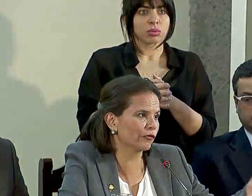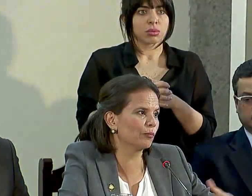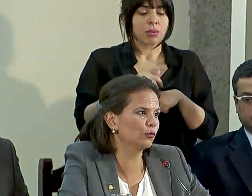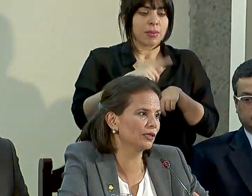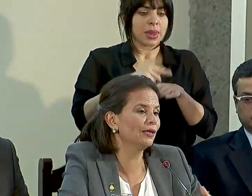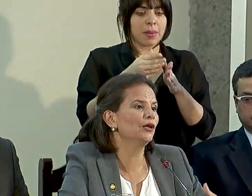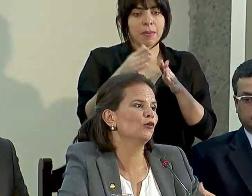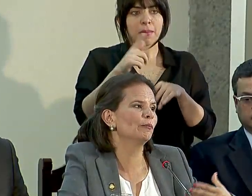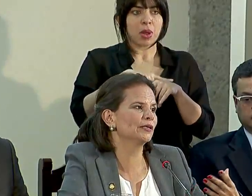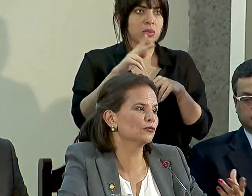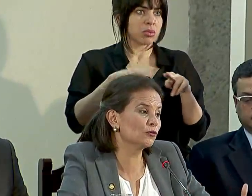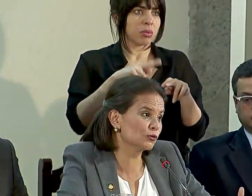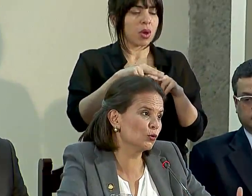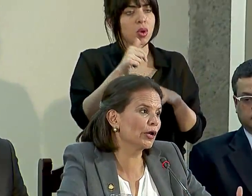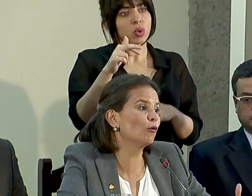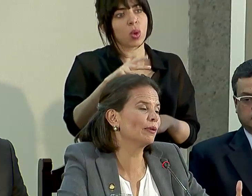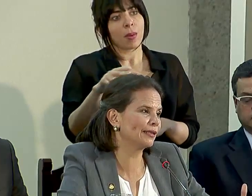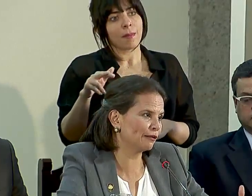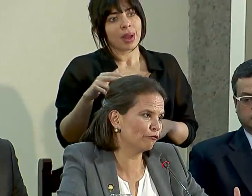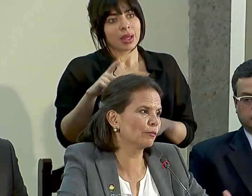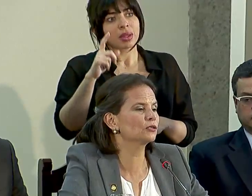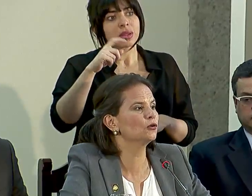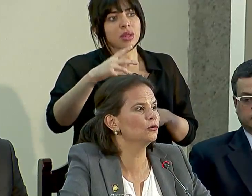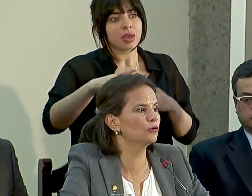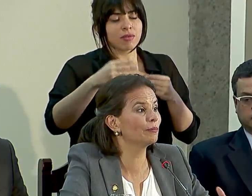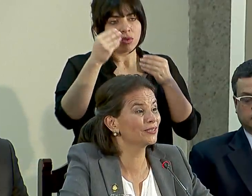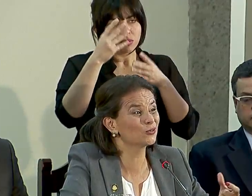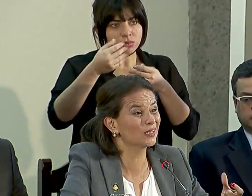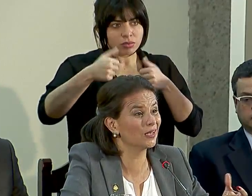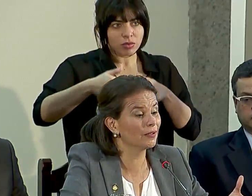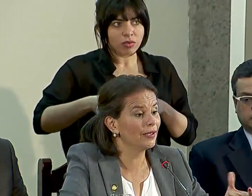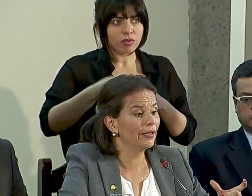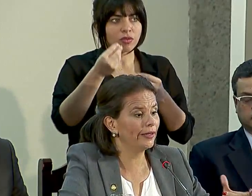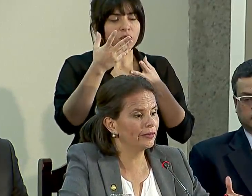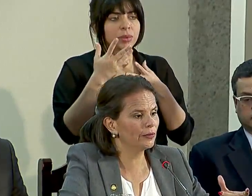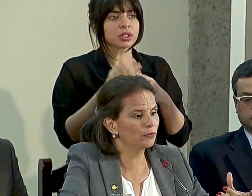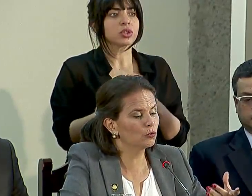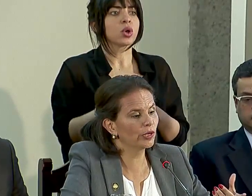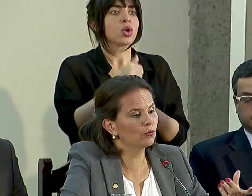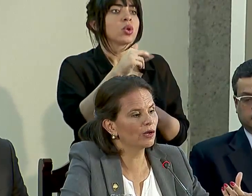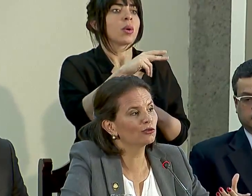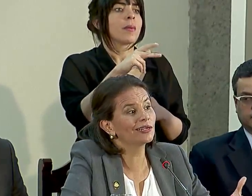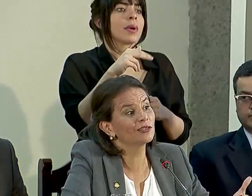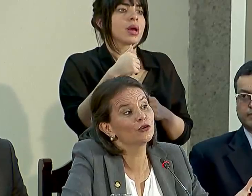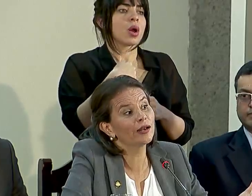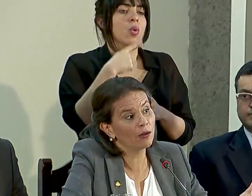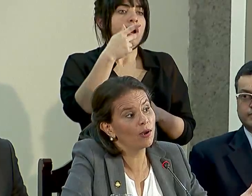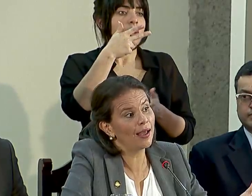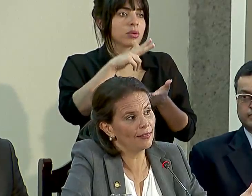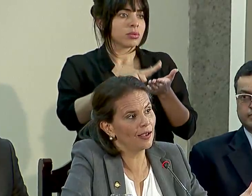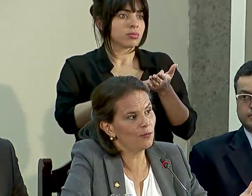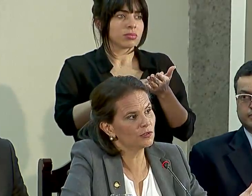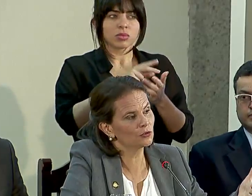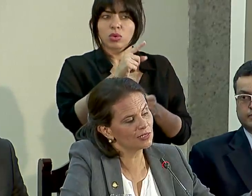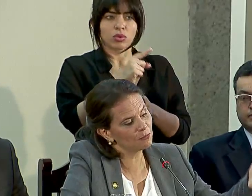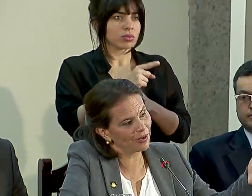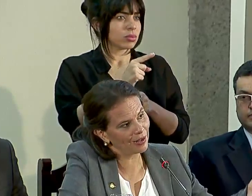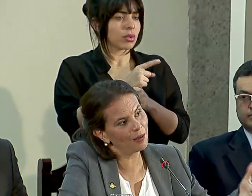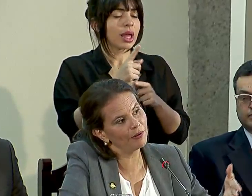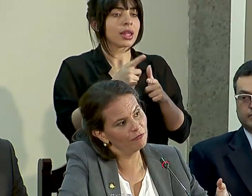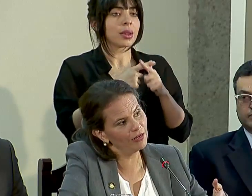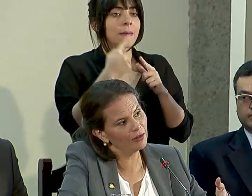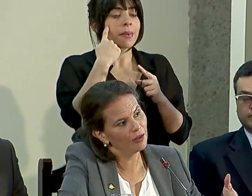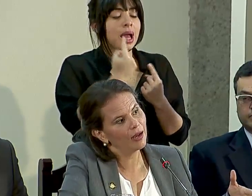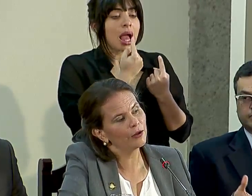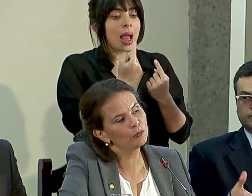pago que corresponde, compañeros con los que hubo que completar información, compañeros que tuvieron una contratación irregular, digamos. Entonces, para